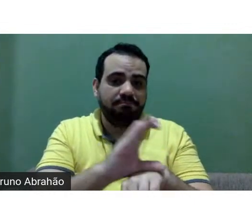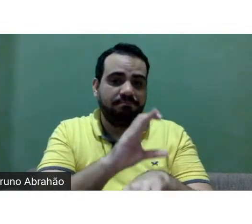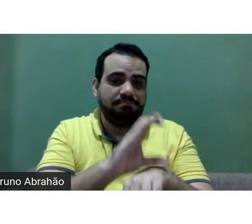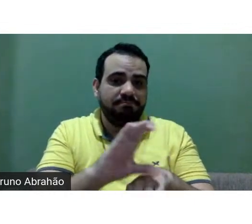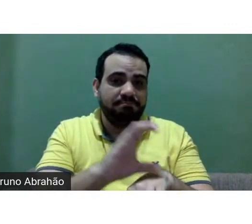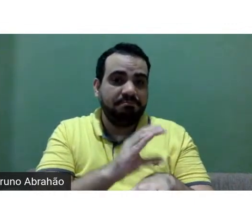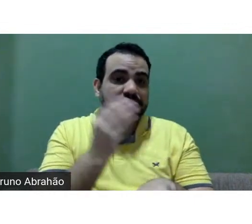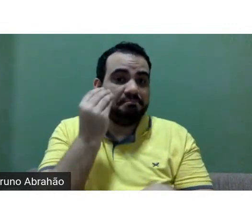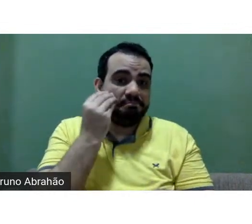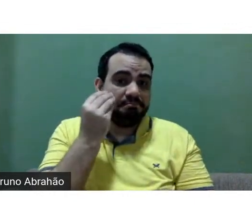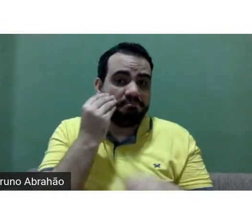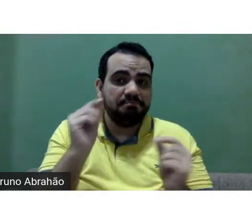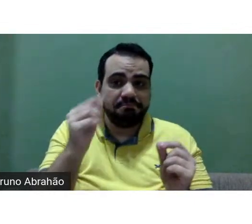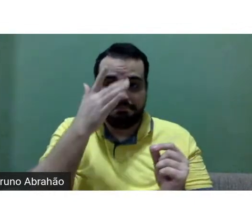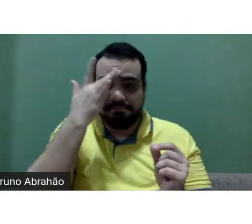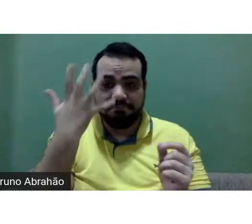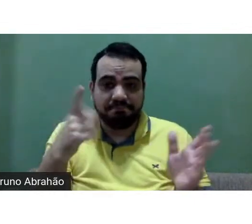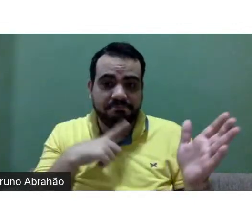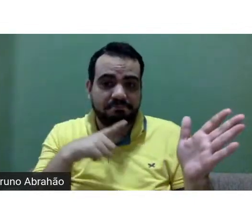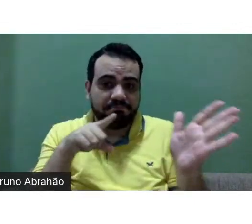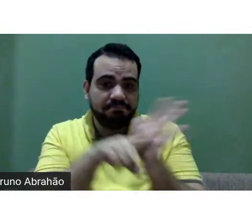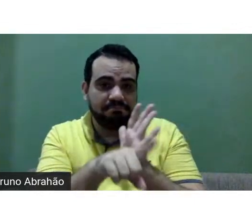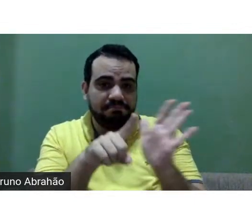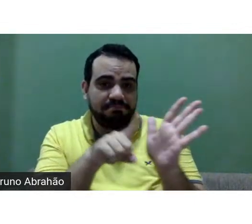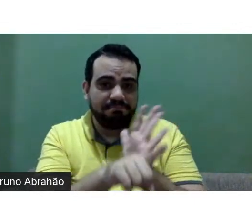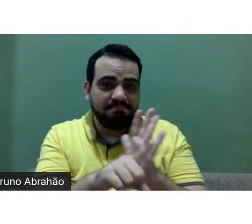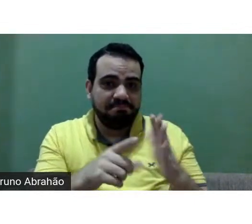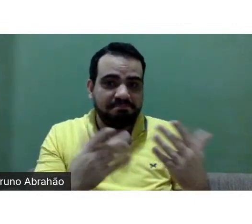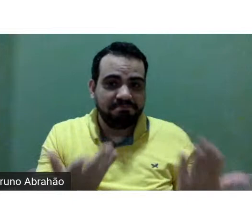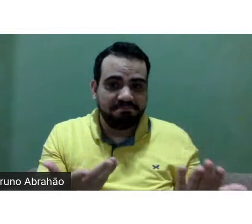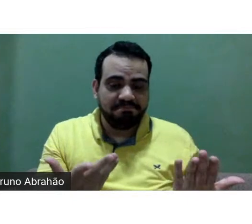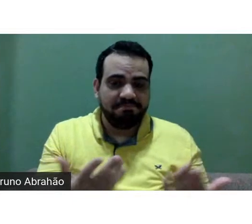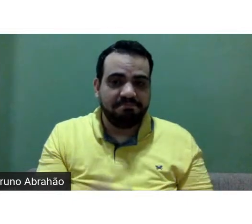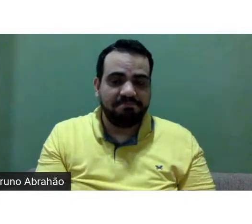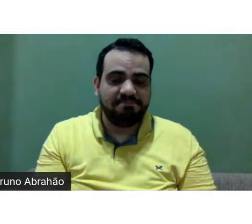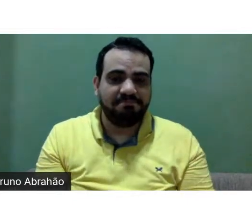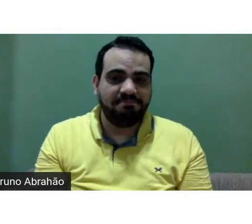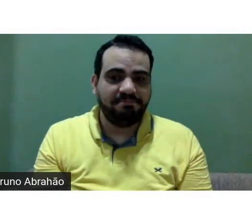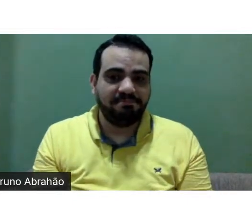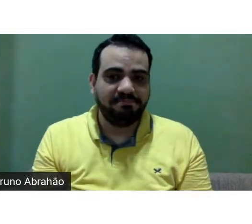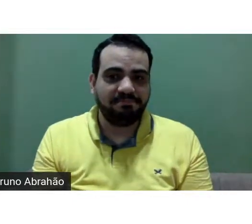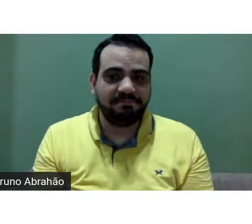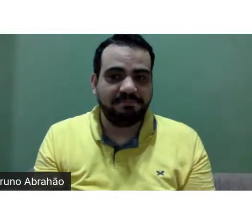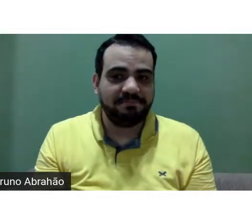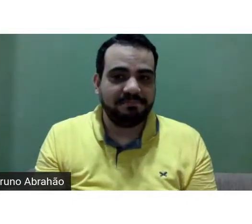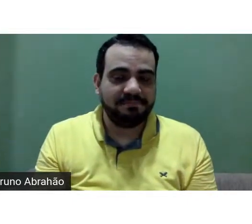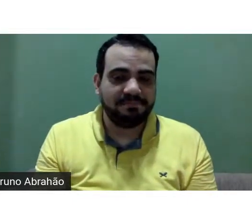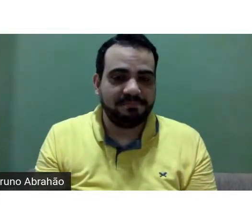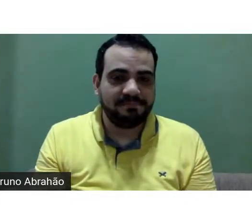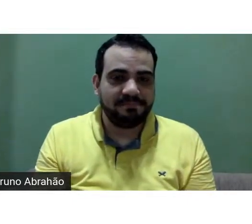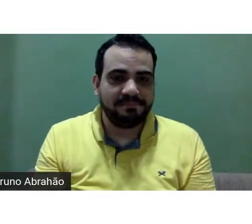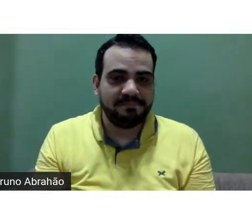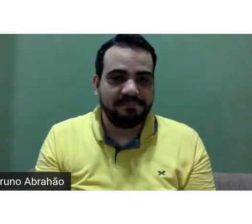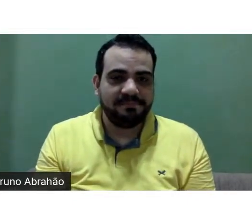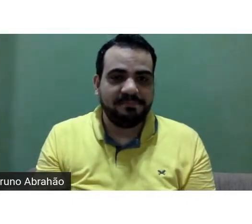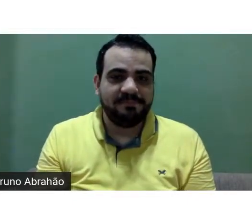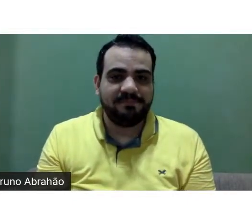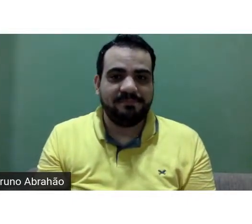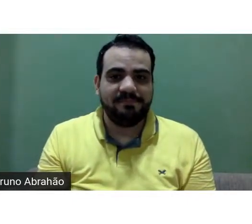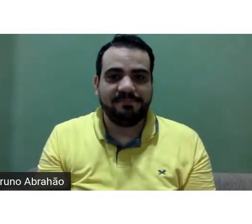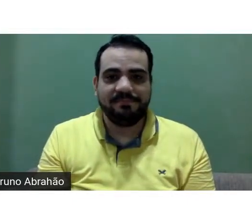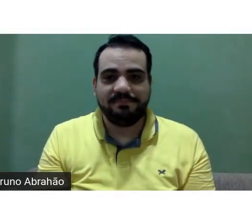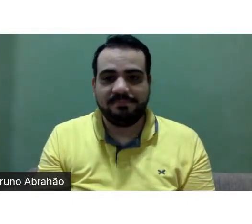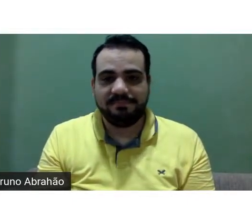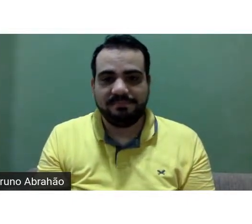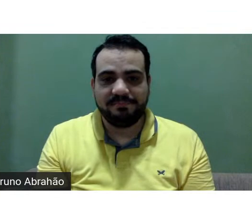para mais uma pessoa para responder às perguntas que essa sou o cacau né Professor Paulo de Mourão e fica